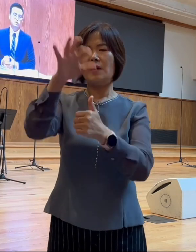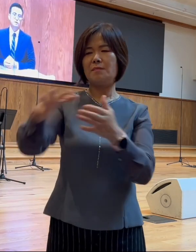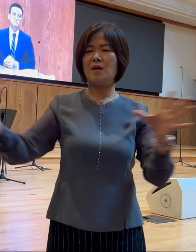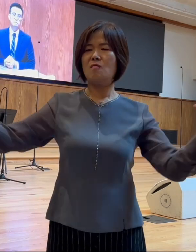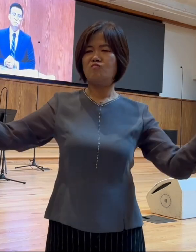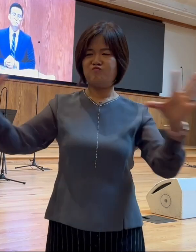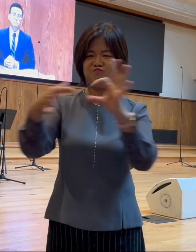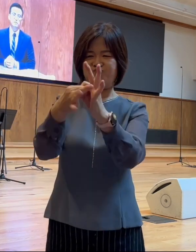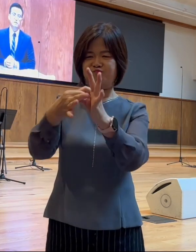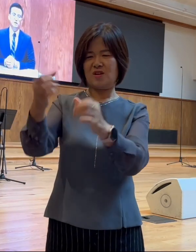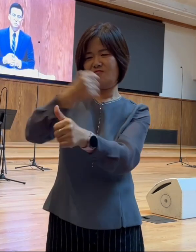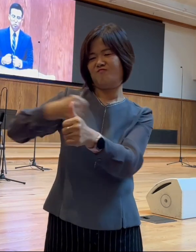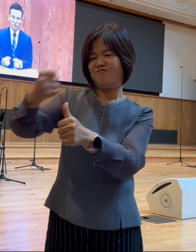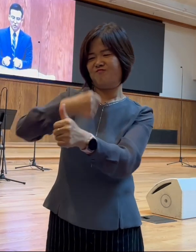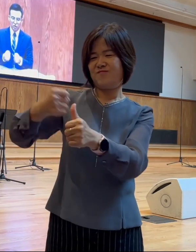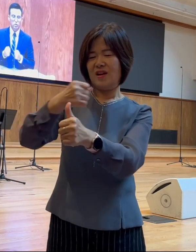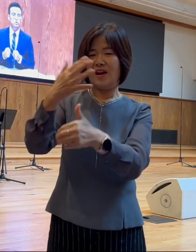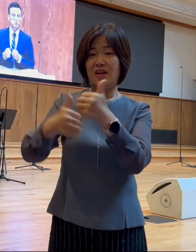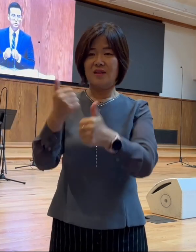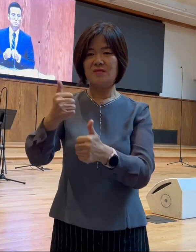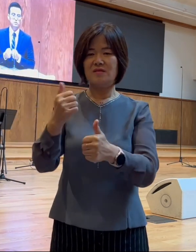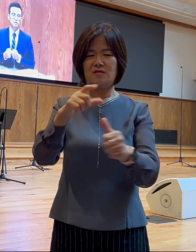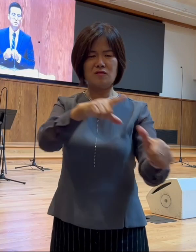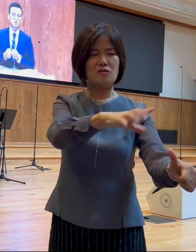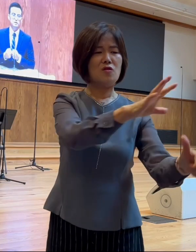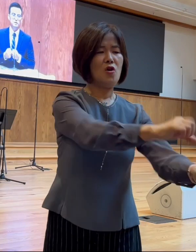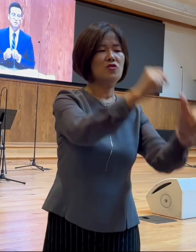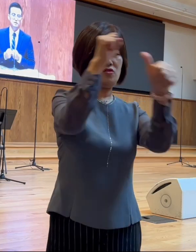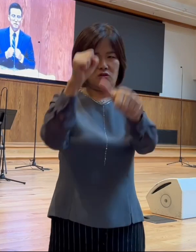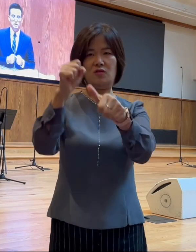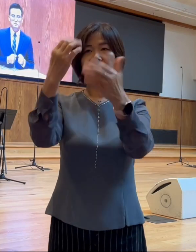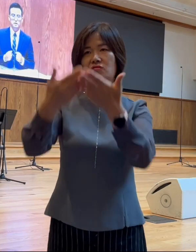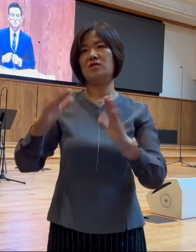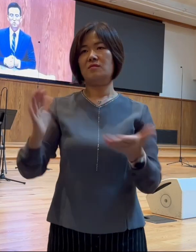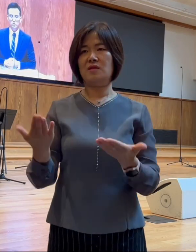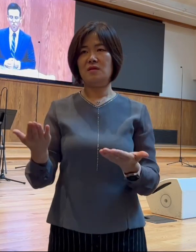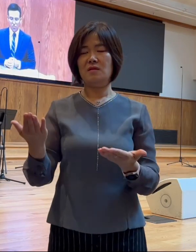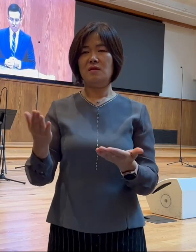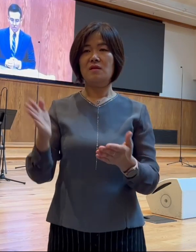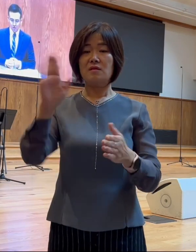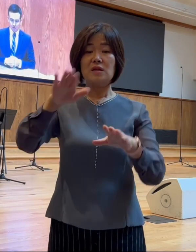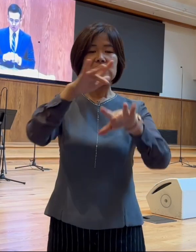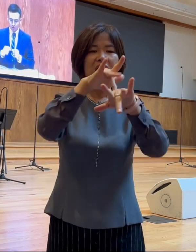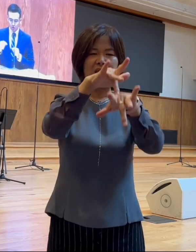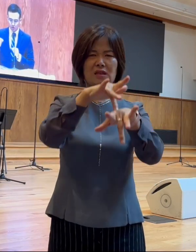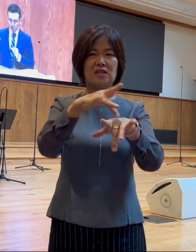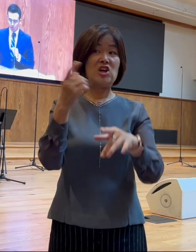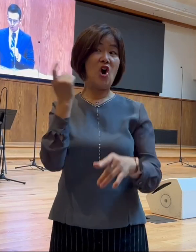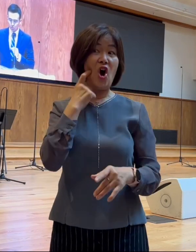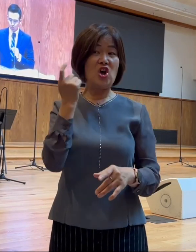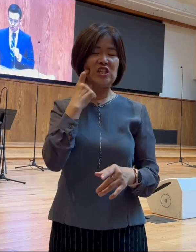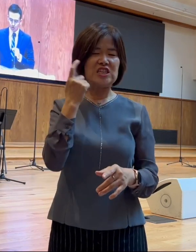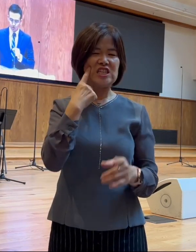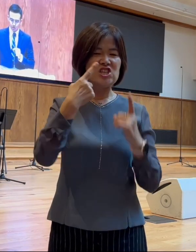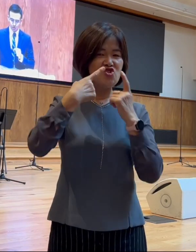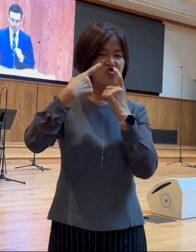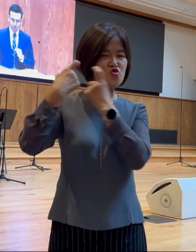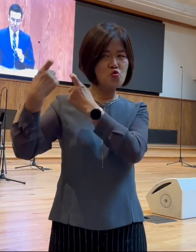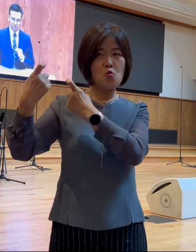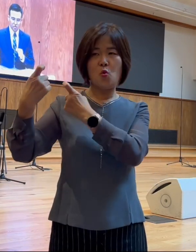겁니다. 하나님 우리를 그렇게 건져내십니다. 근데 사단은 말씀드린 대로 거짓으로